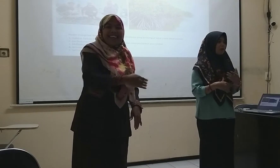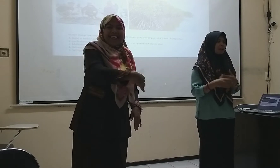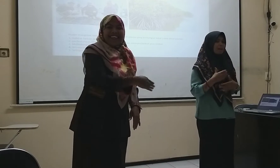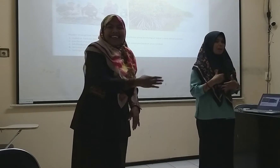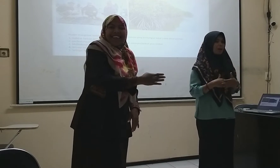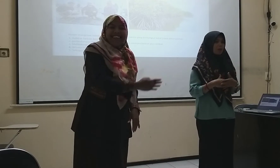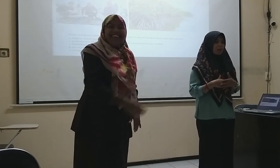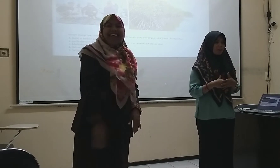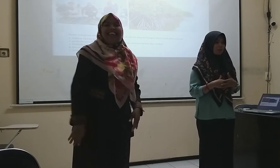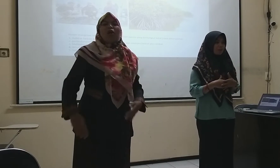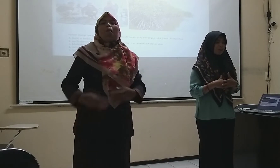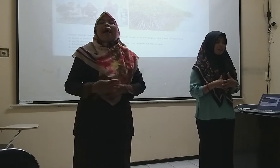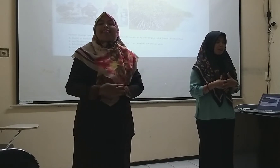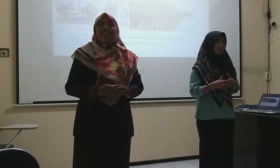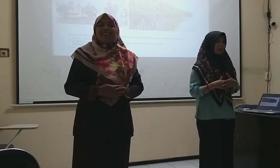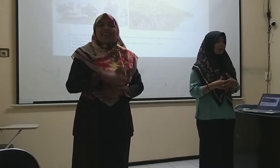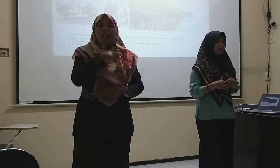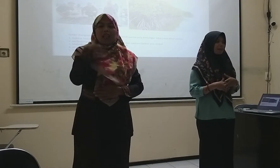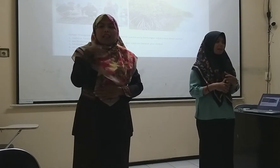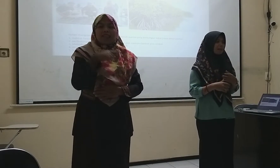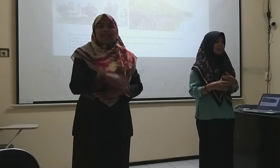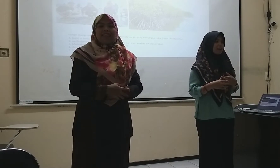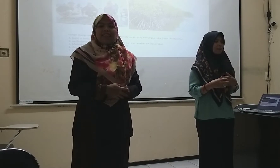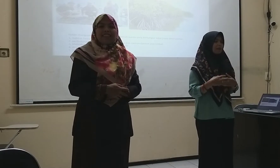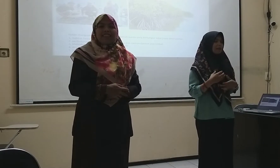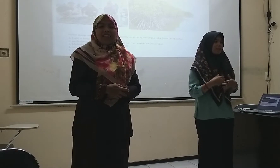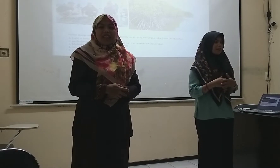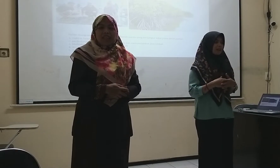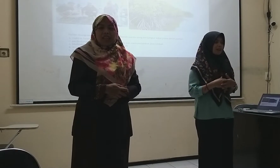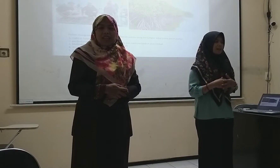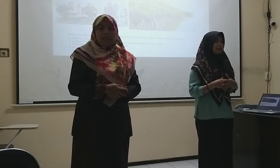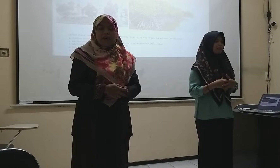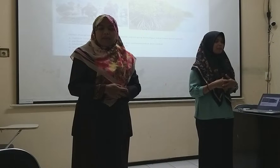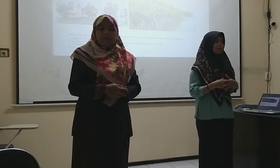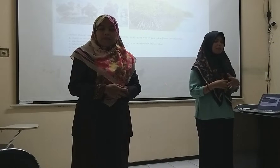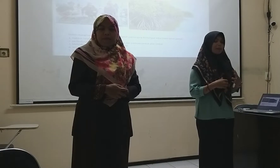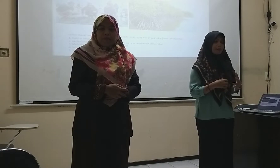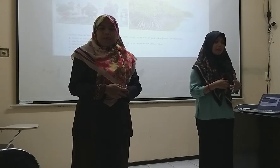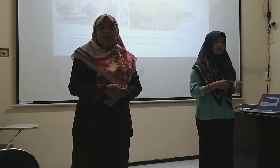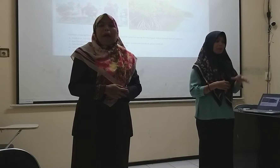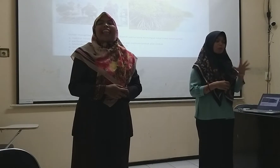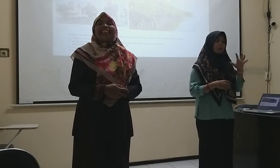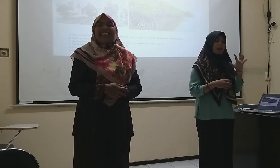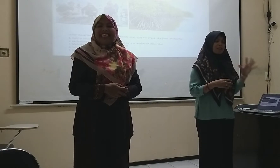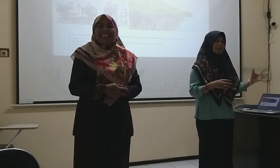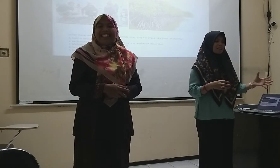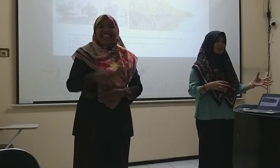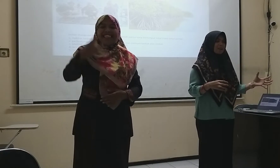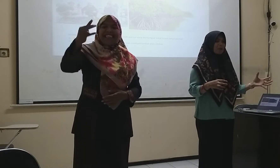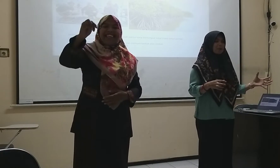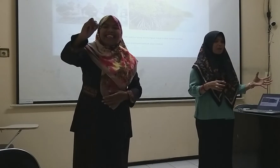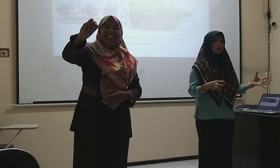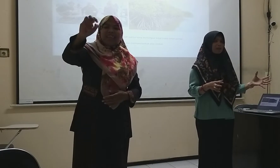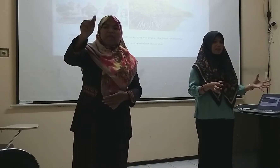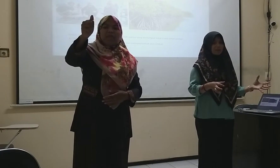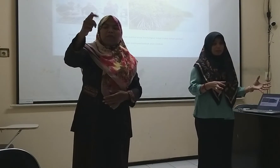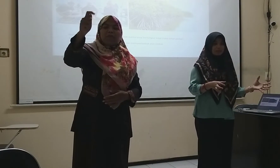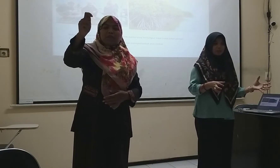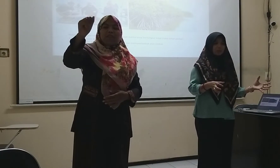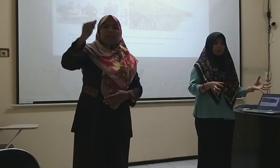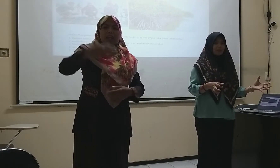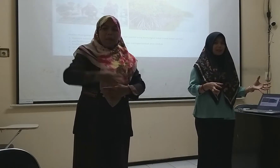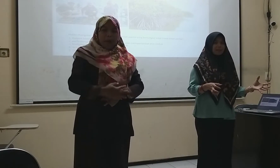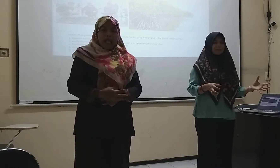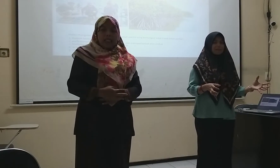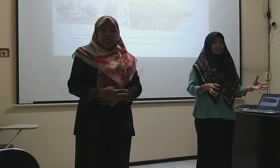Itu juga ada pohon mangrove. Kalau Anda ingin berwisata, itu di BJBR itu banyak sekali pohon mangrove ditanam di